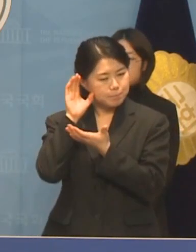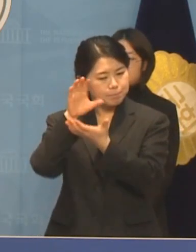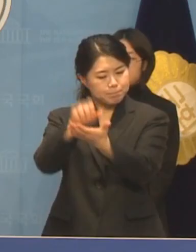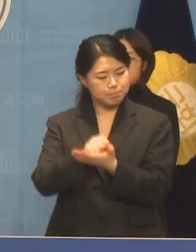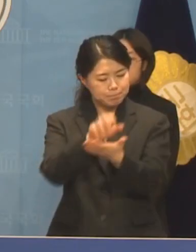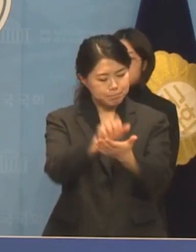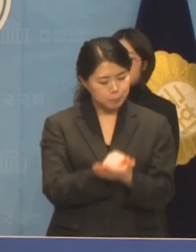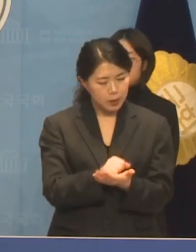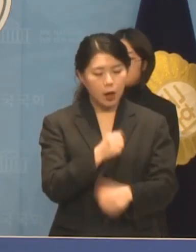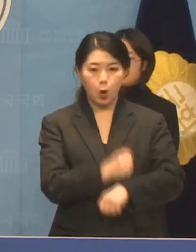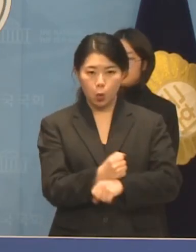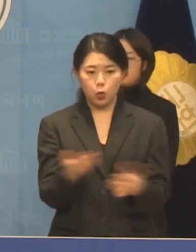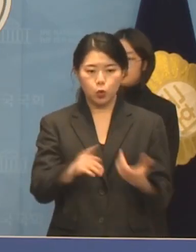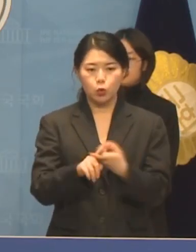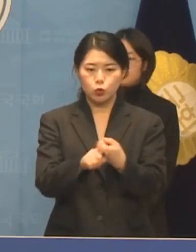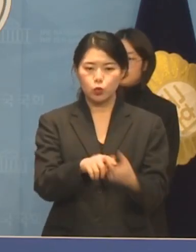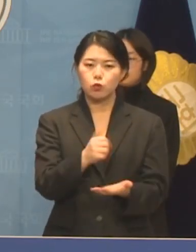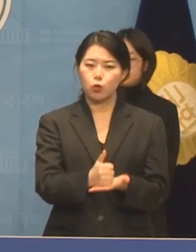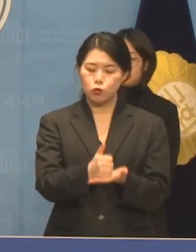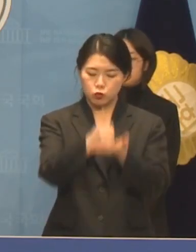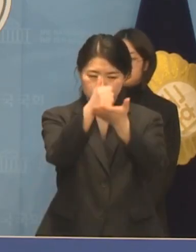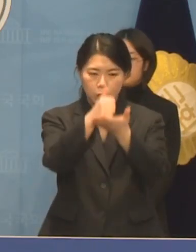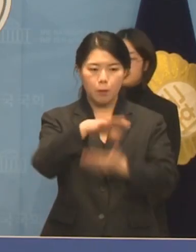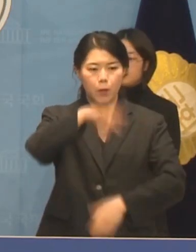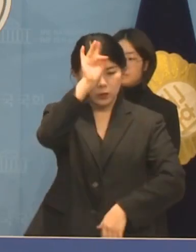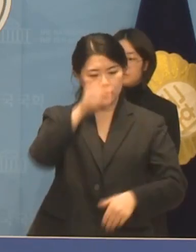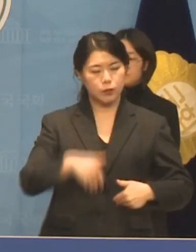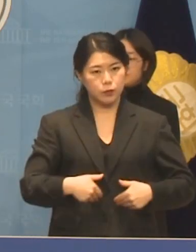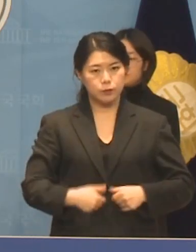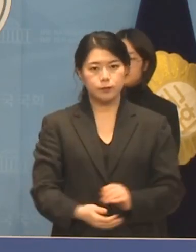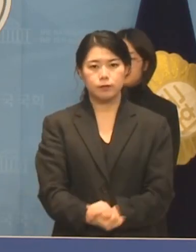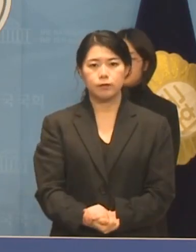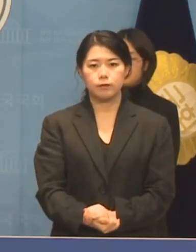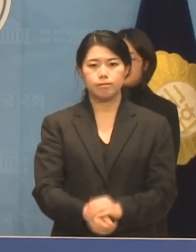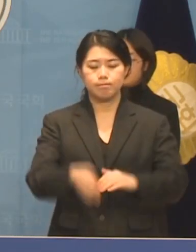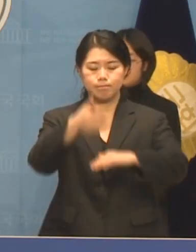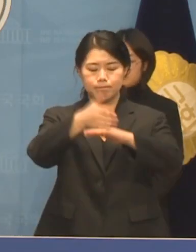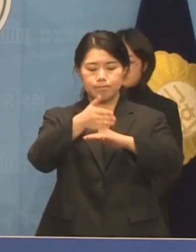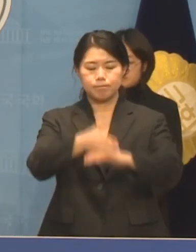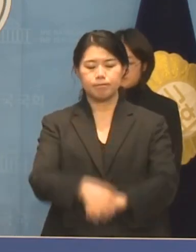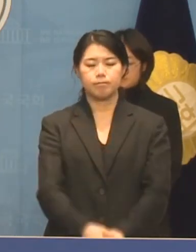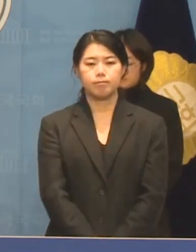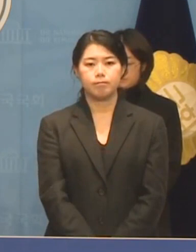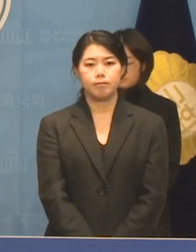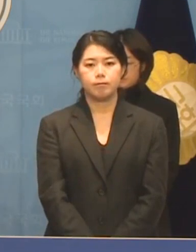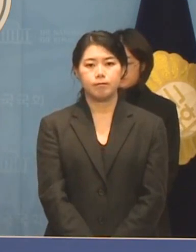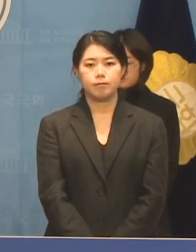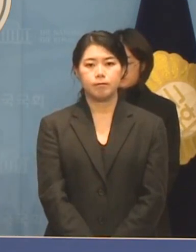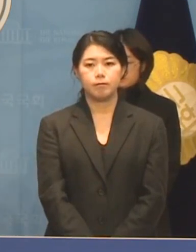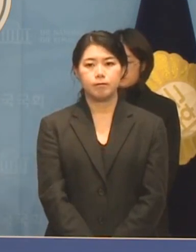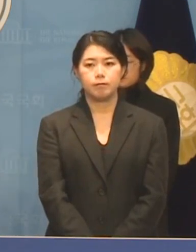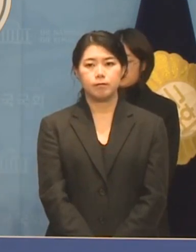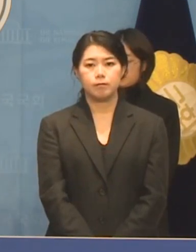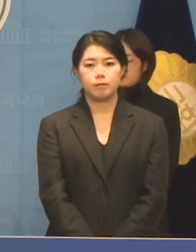듣고 노조를 존중하는 것에서부터 시작될 것입니다. 감사합니다.